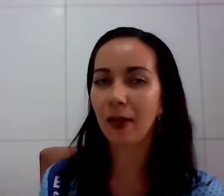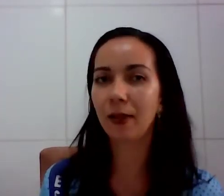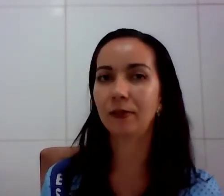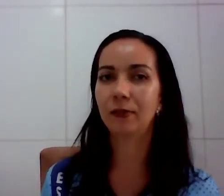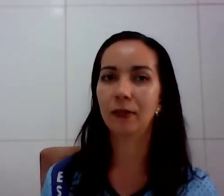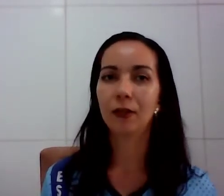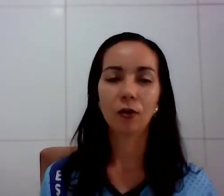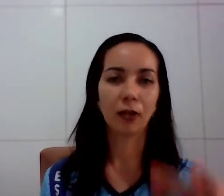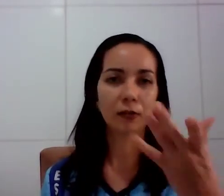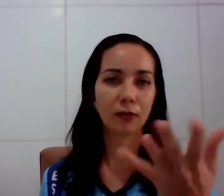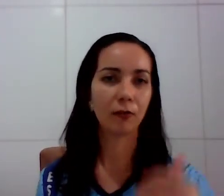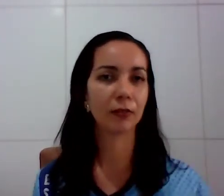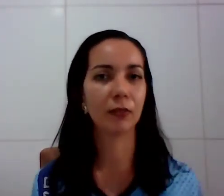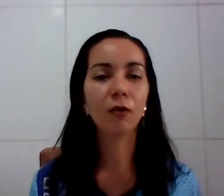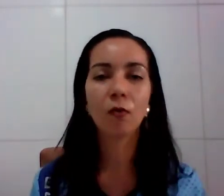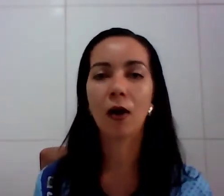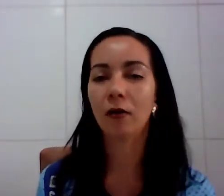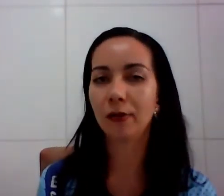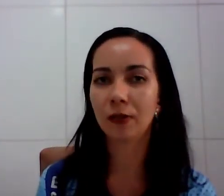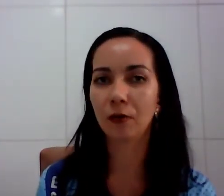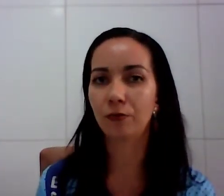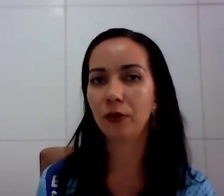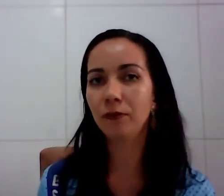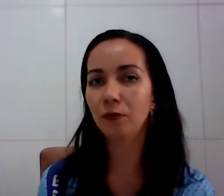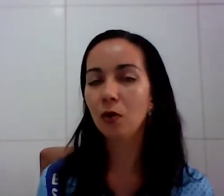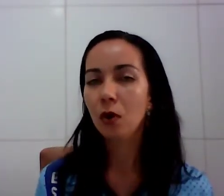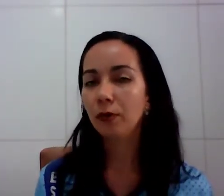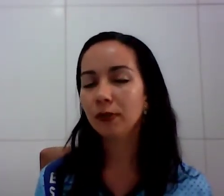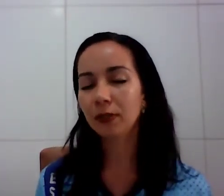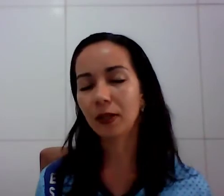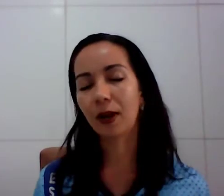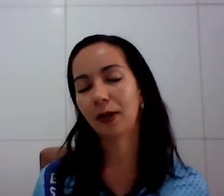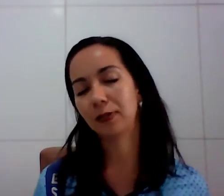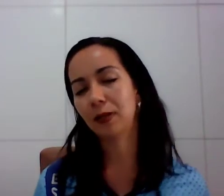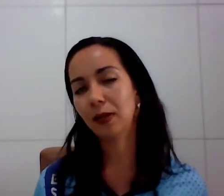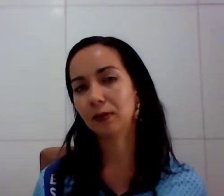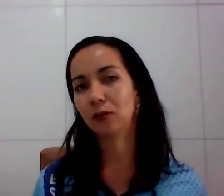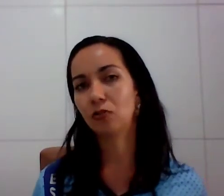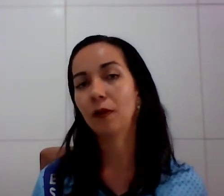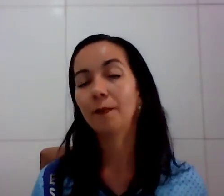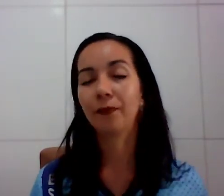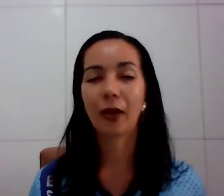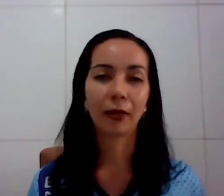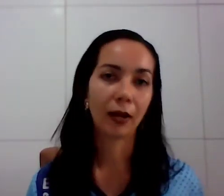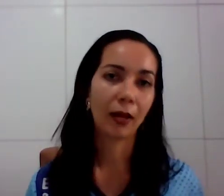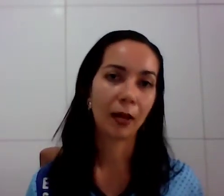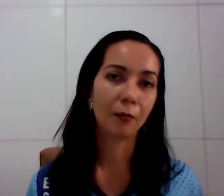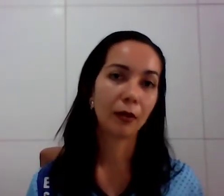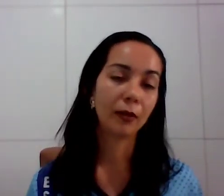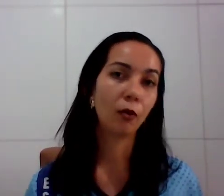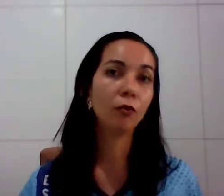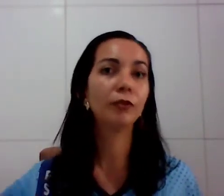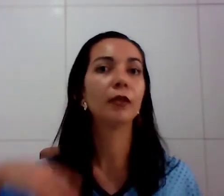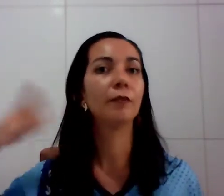internet, conexão assim com aulas ao vivo? O que será que as crianças daquela época em que houve também